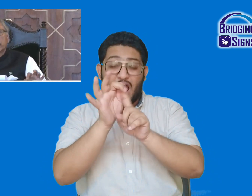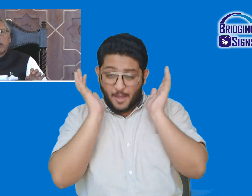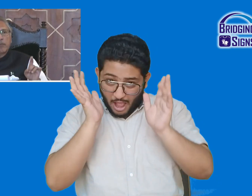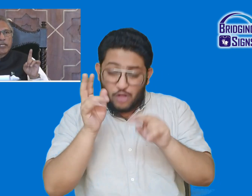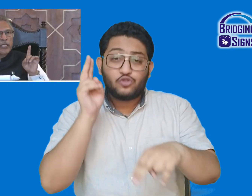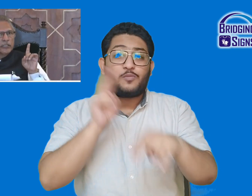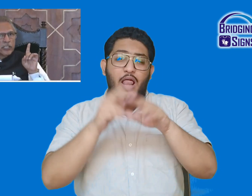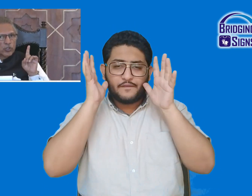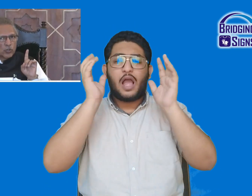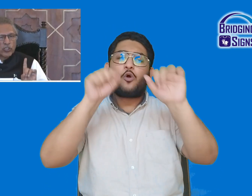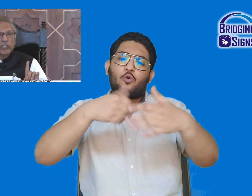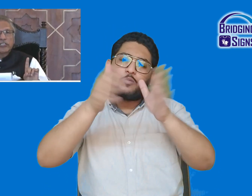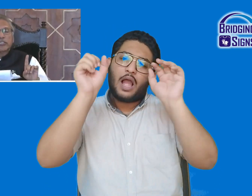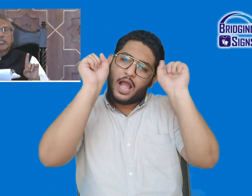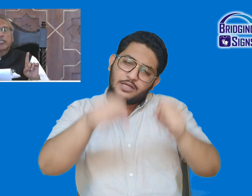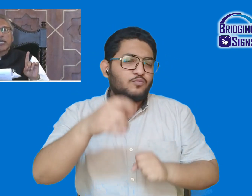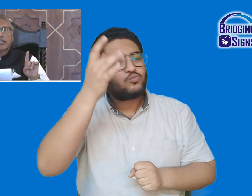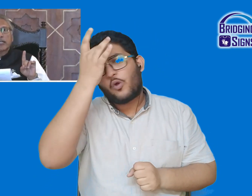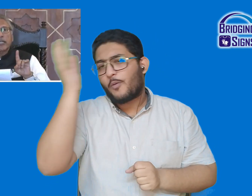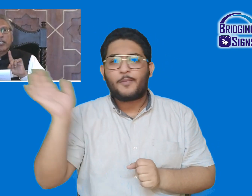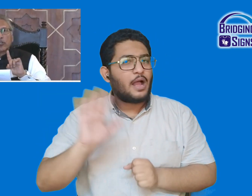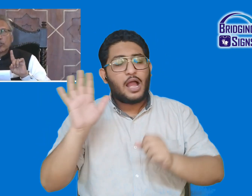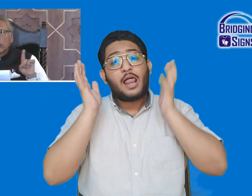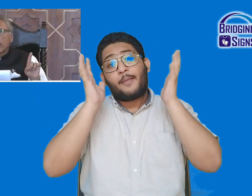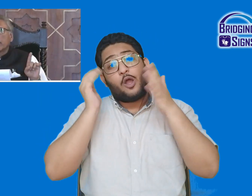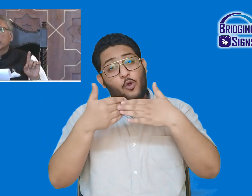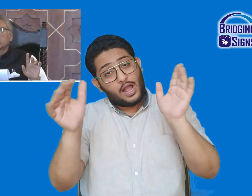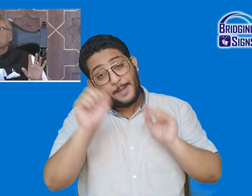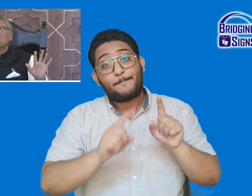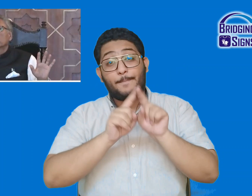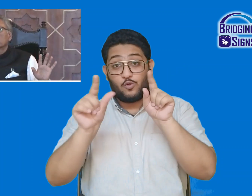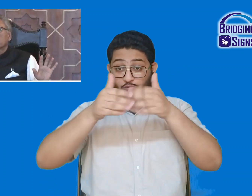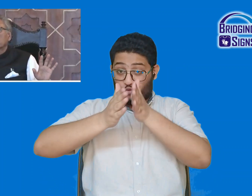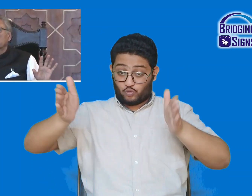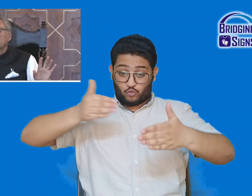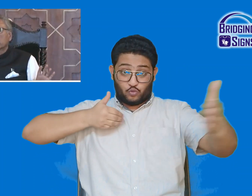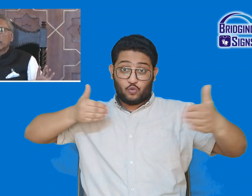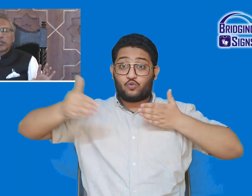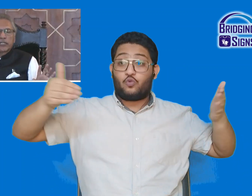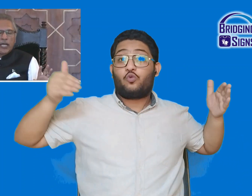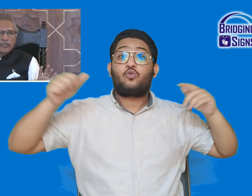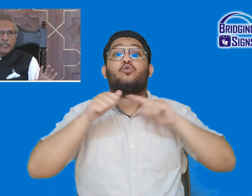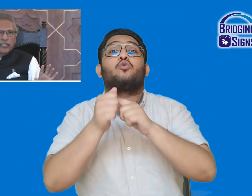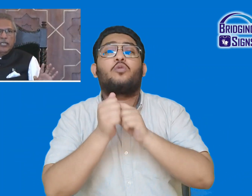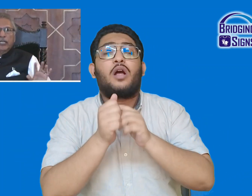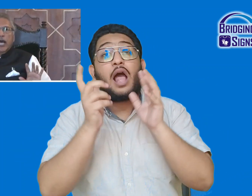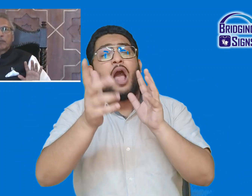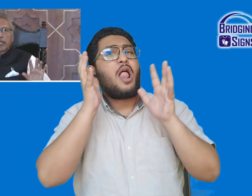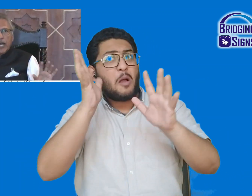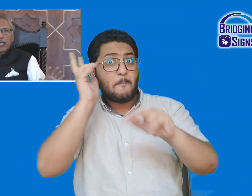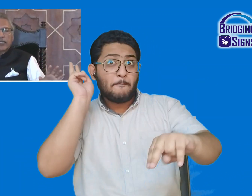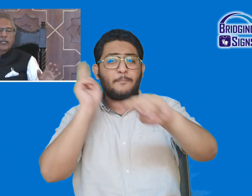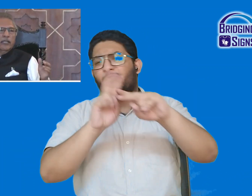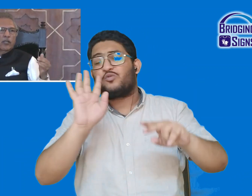جمعے کا اہتمام کریں. یہ سوشل ڈسٹنسنگ کے ساتھ کریں تو دنیا میں کسی کو اس کے اوپر اعتراض نہیں ہے.